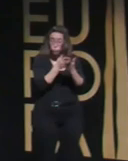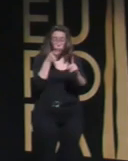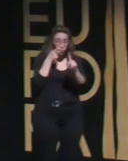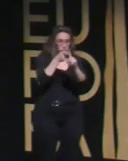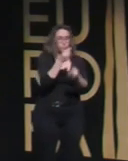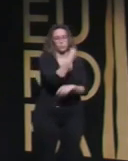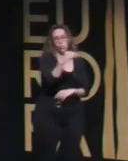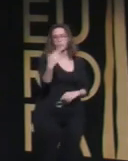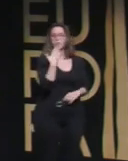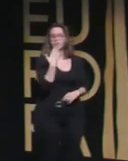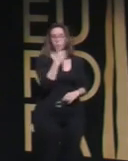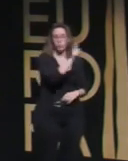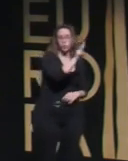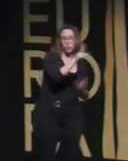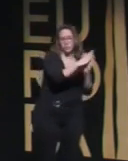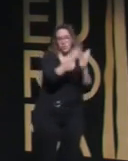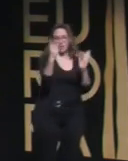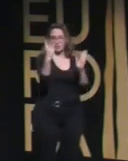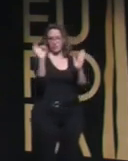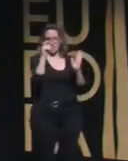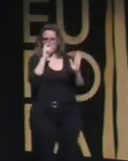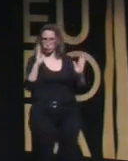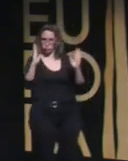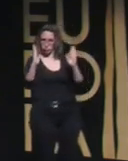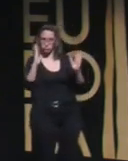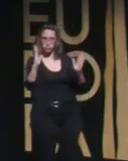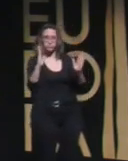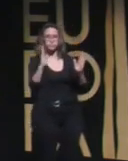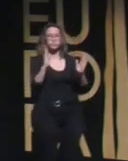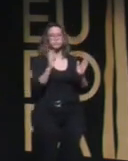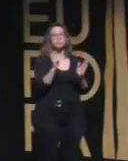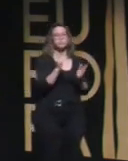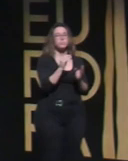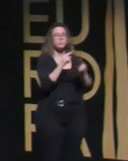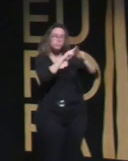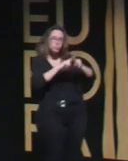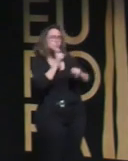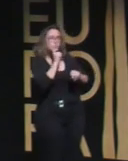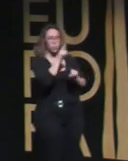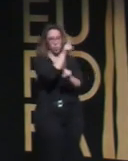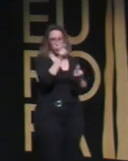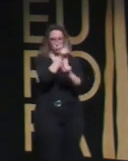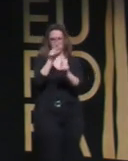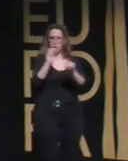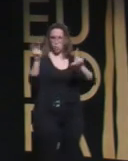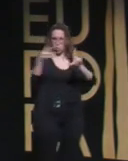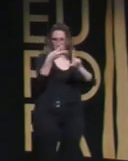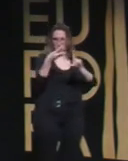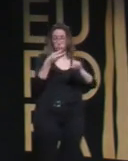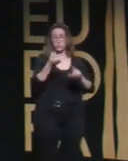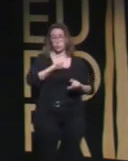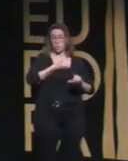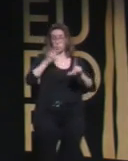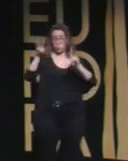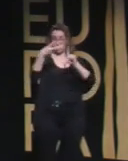entre 12 y 30 años, se está realizando a través de un cuestionario online que está en la web del Ayuntamiento de Vitoria. También se está